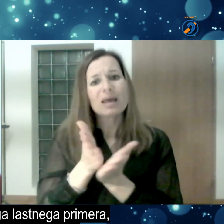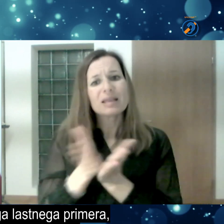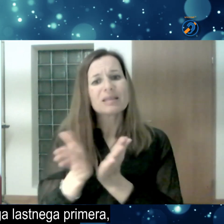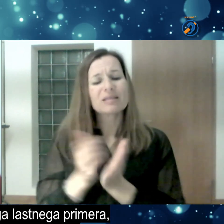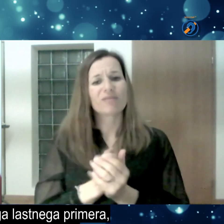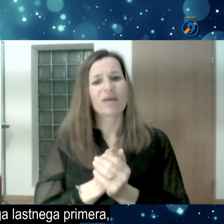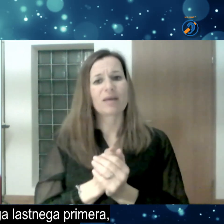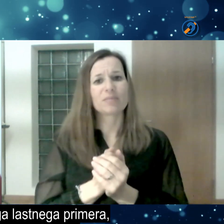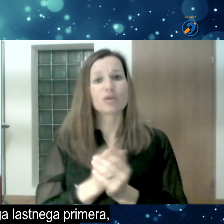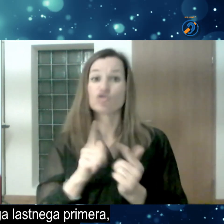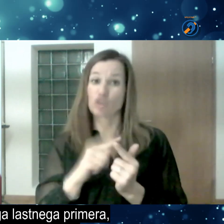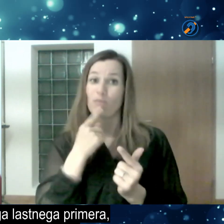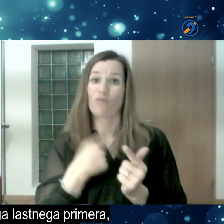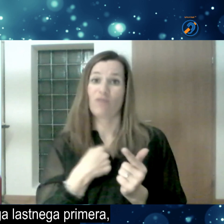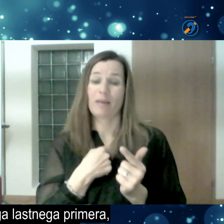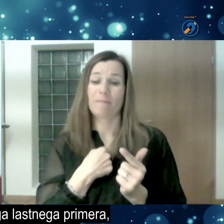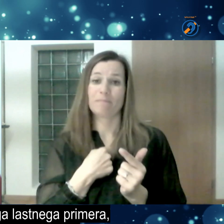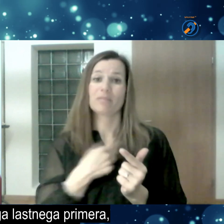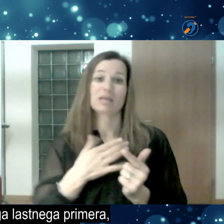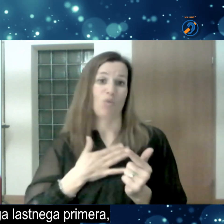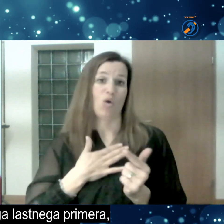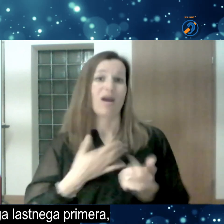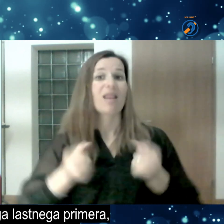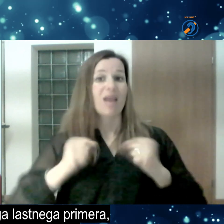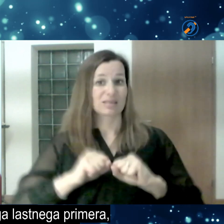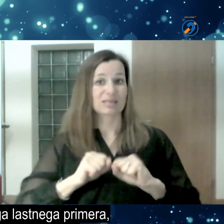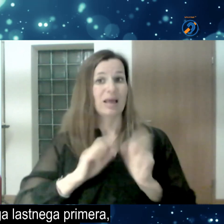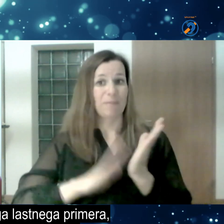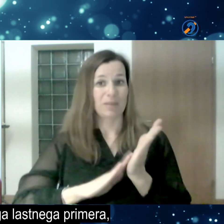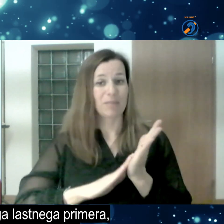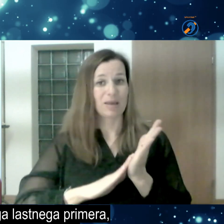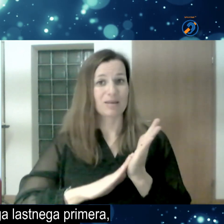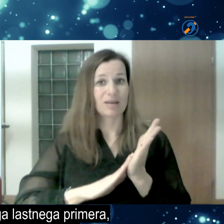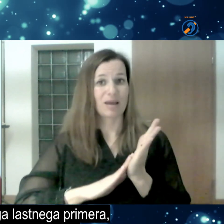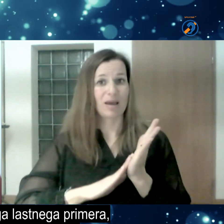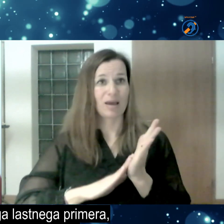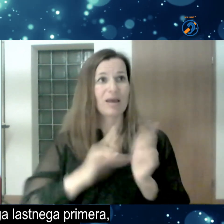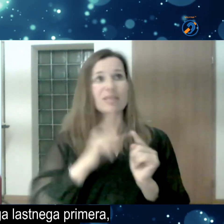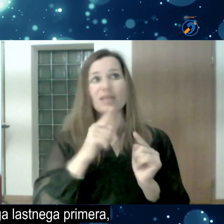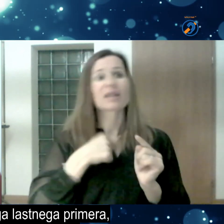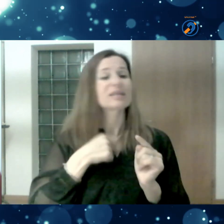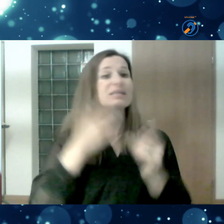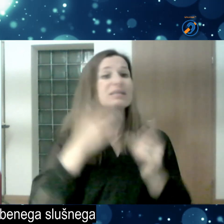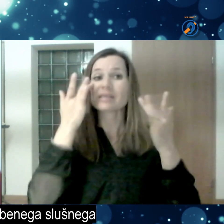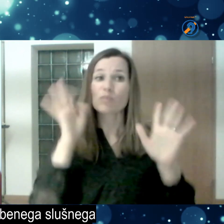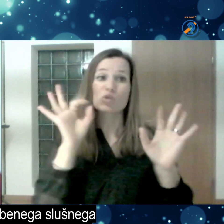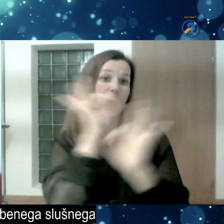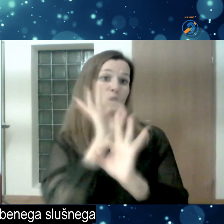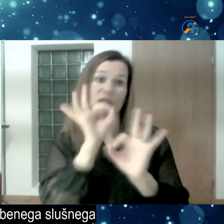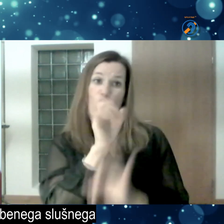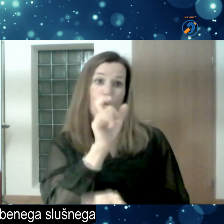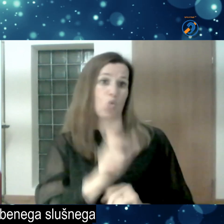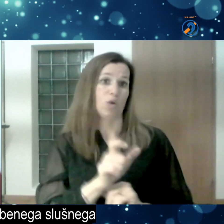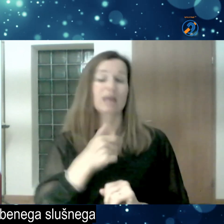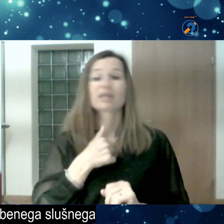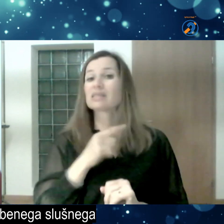Jaz, če povem, čisto iz svojega lastnega primera, takrat nisem poznal nikogar, nisem poznal